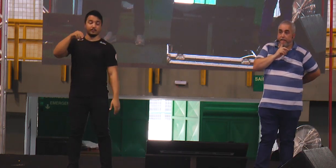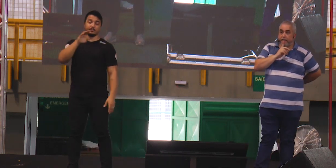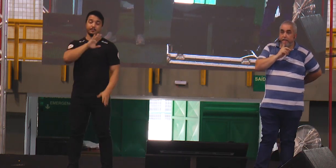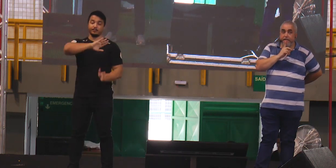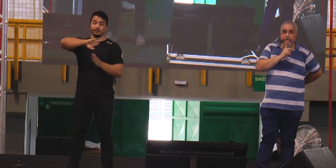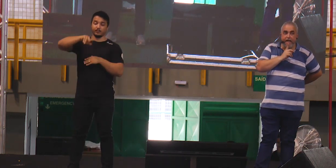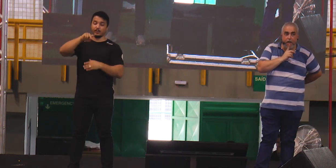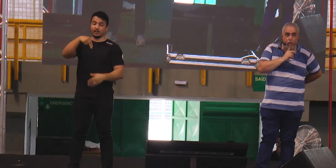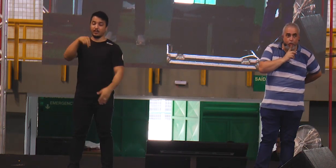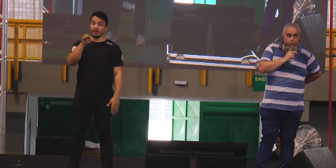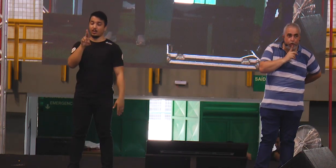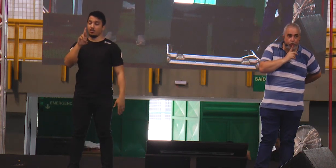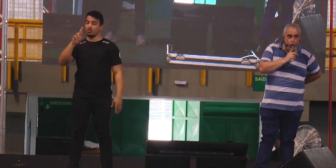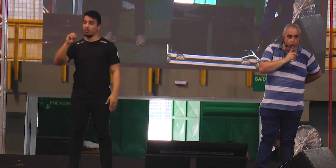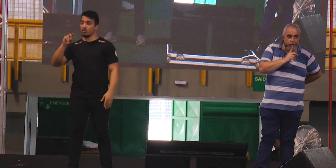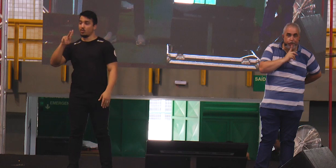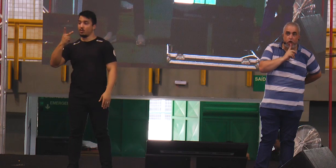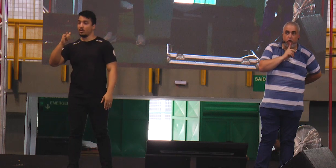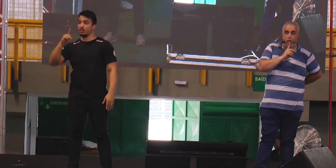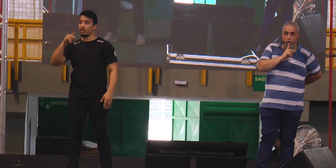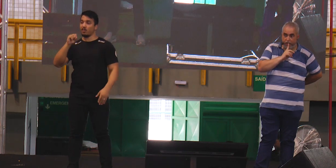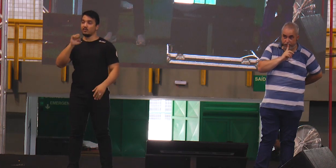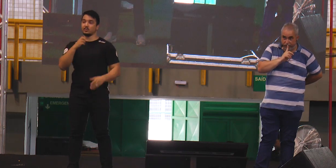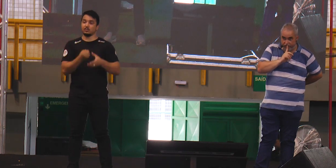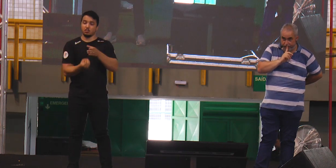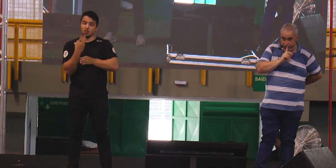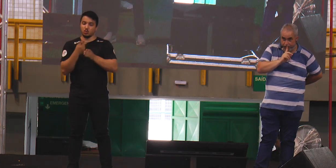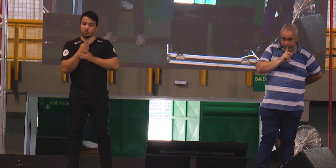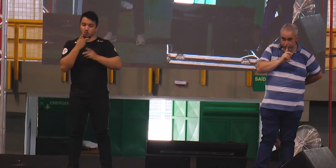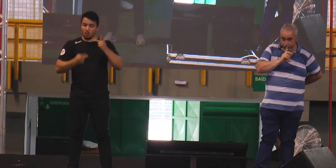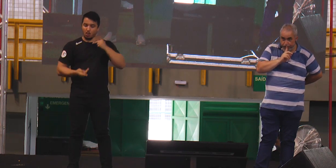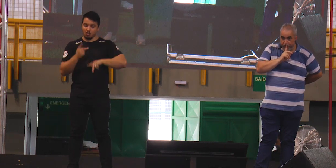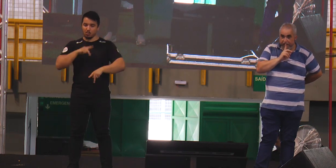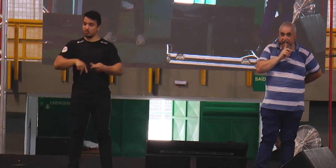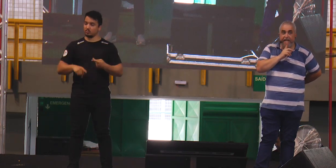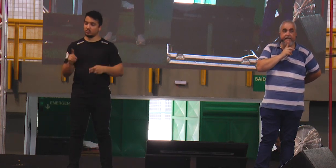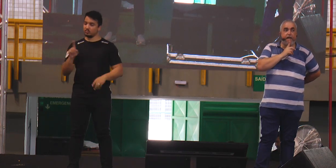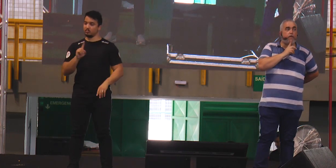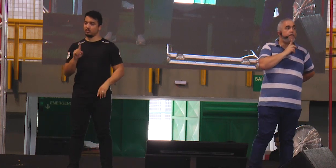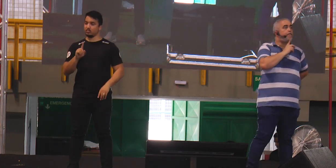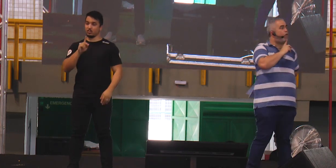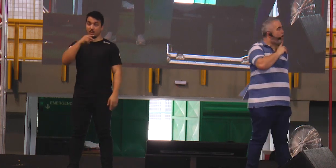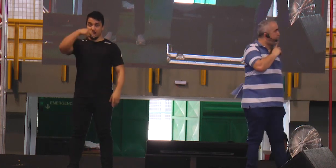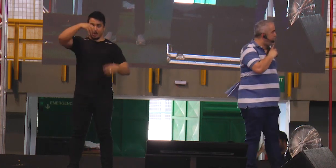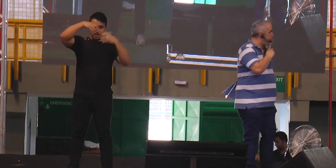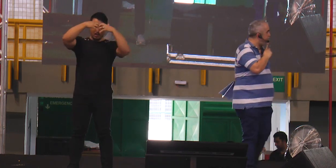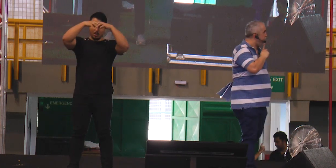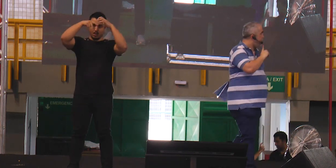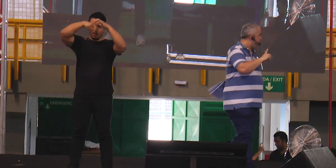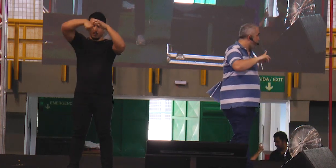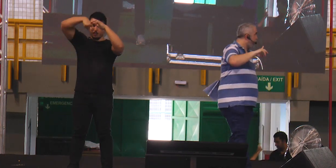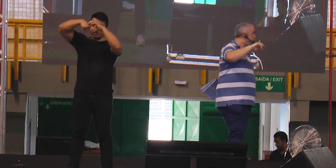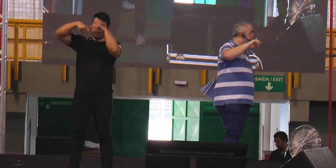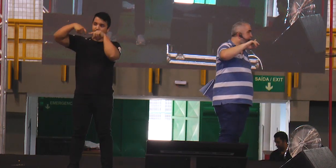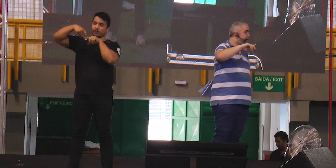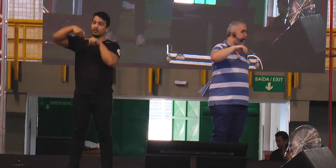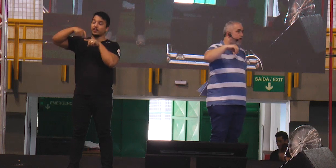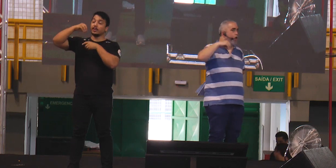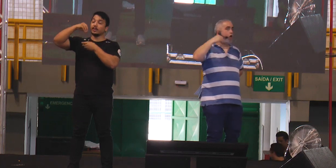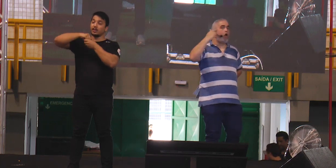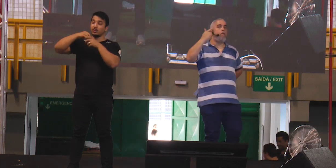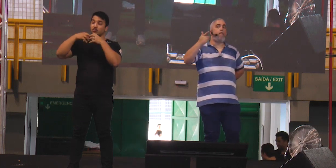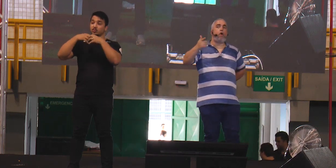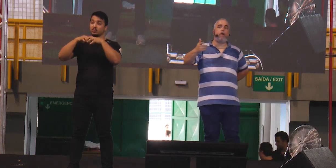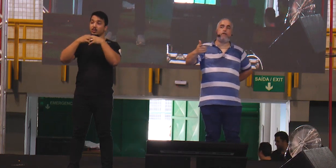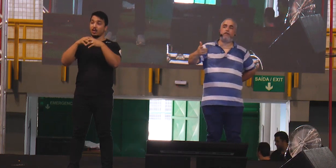neurohipófise não produz hormônios. A neurohipófise